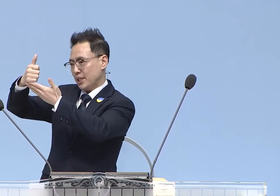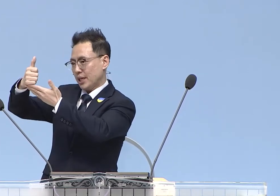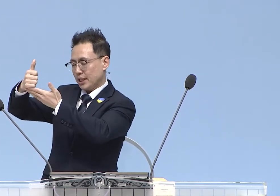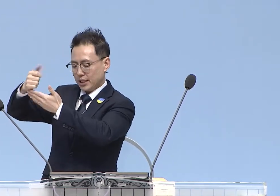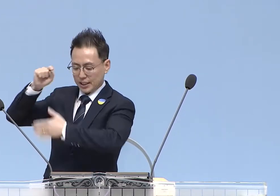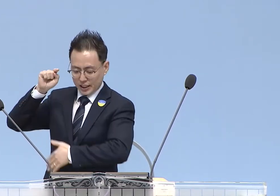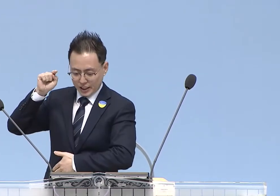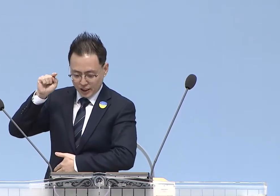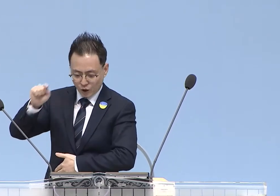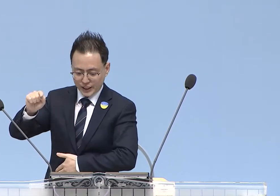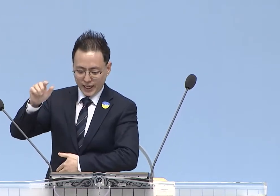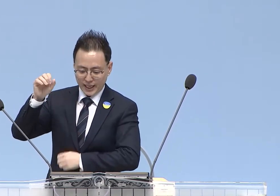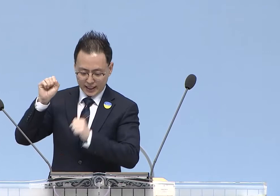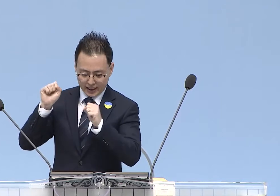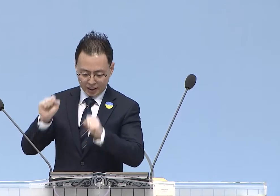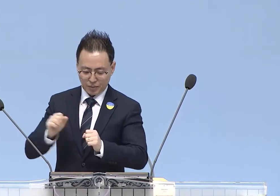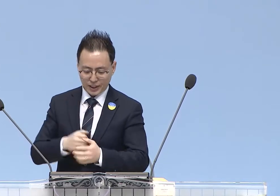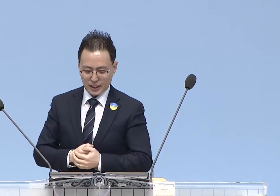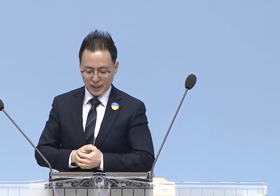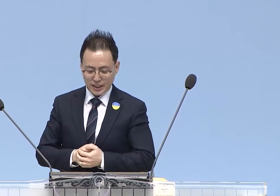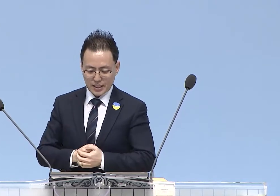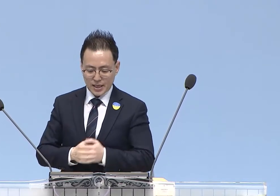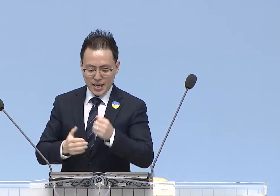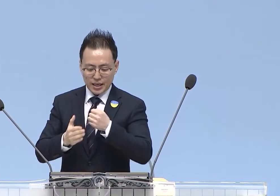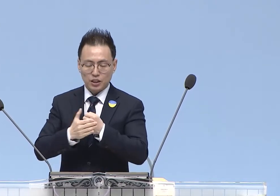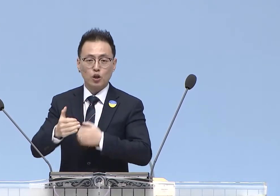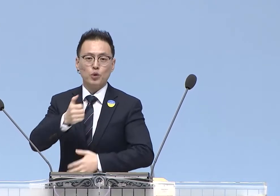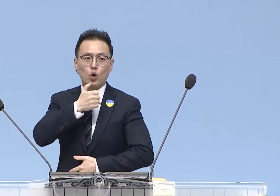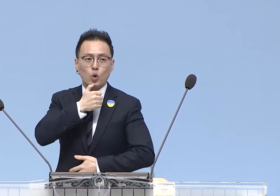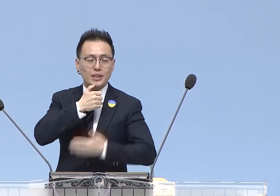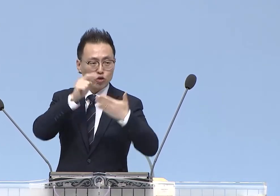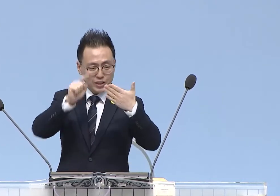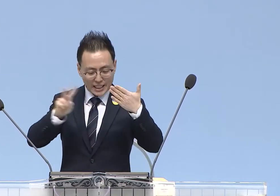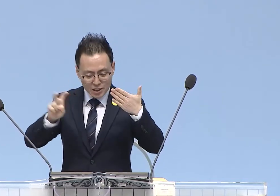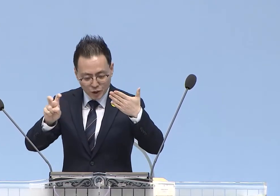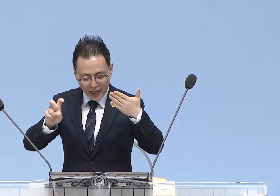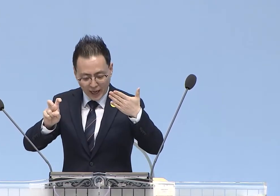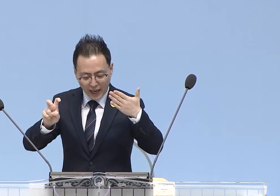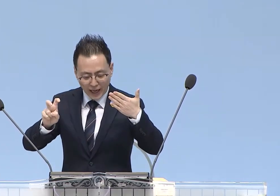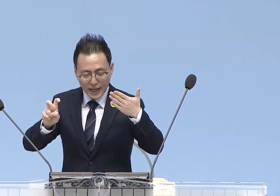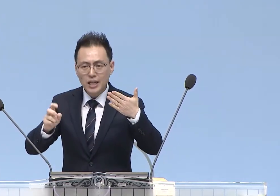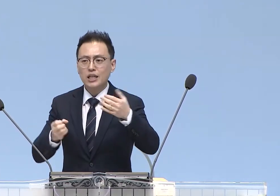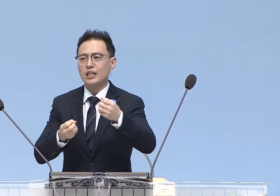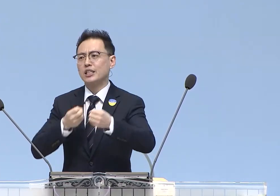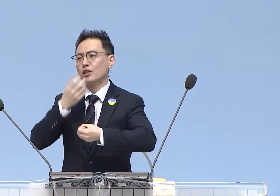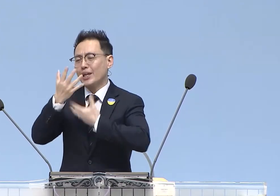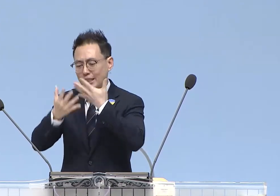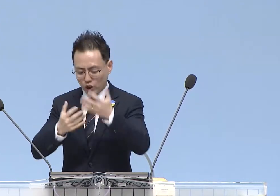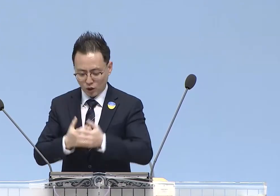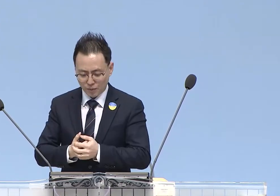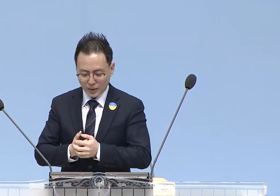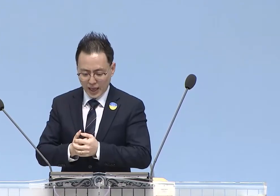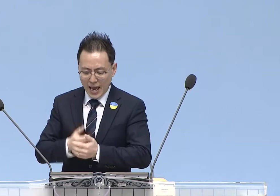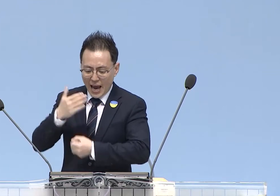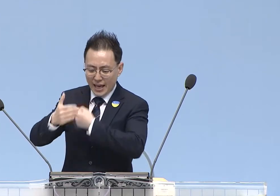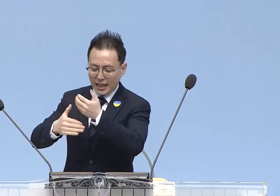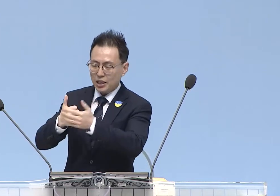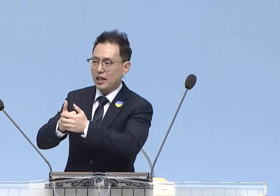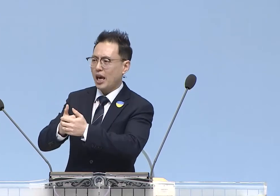하나님이시라는 그것에 있습니다. 그러므로 로마서 9장 20절에 그 화자처럼